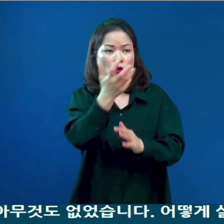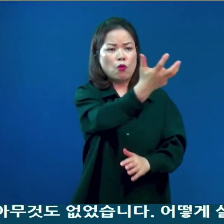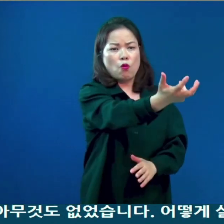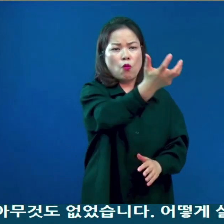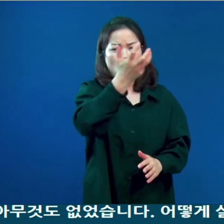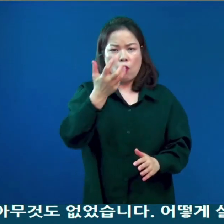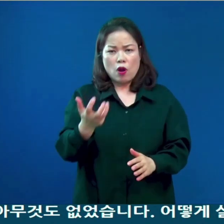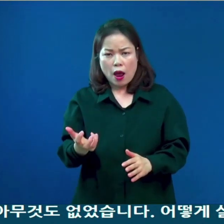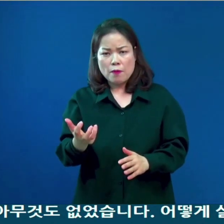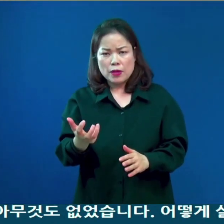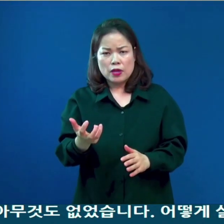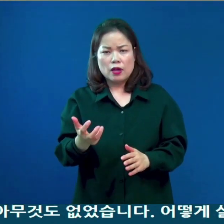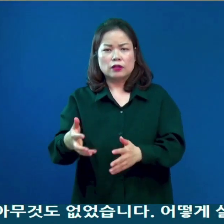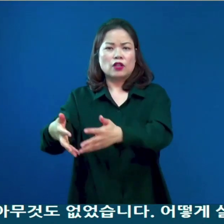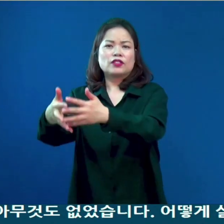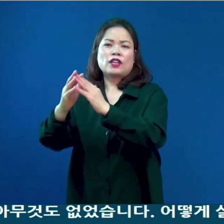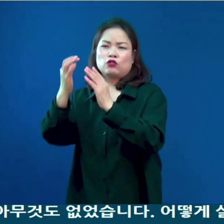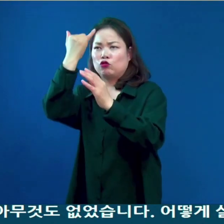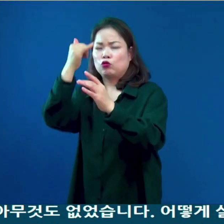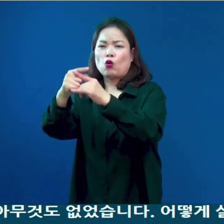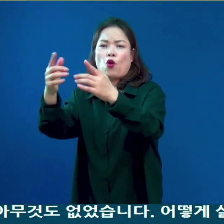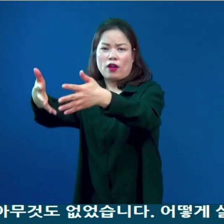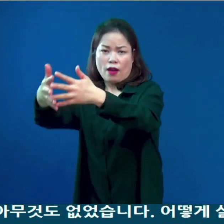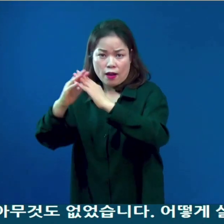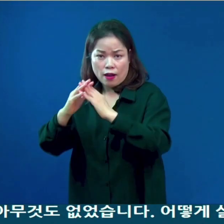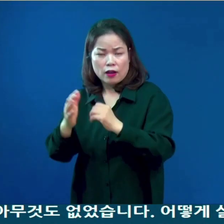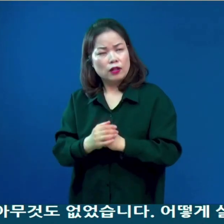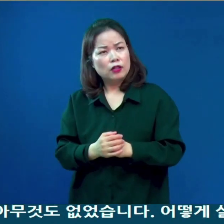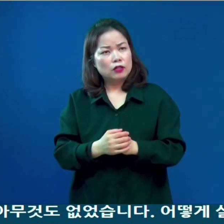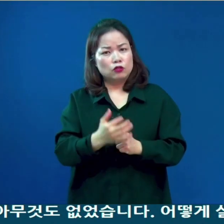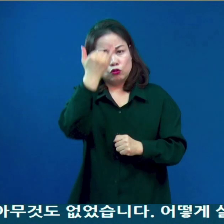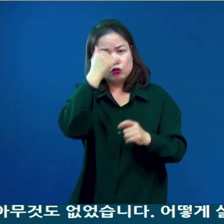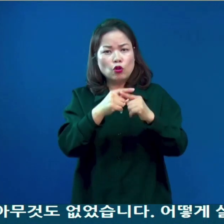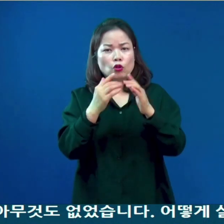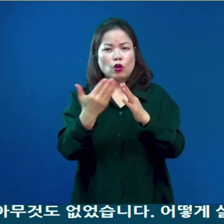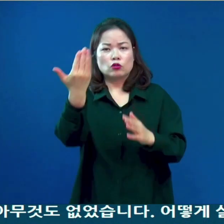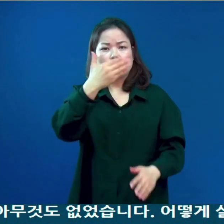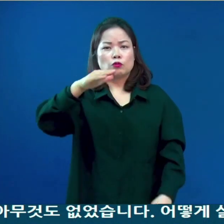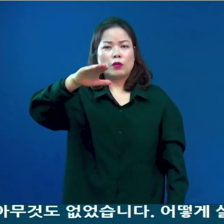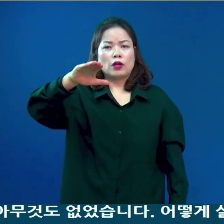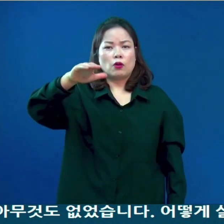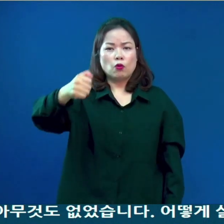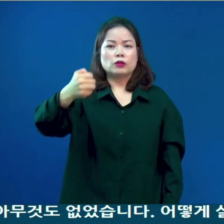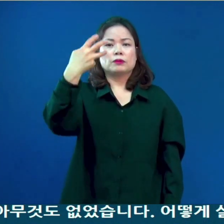의한 개척입니다. 충현교회가 1953년에 개척되었다고 얘기 들었습니다.